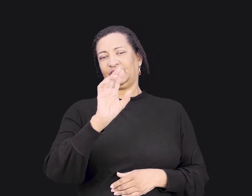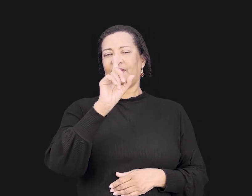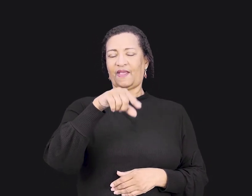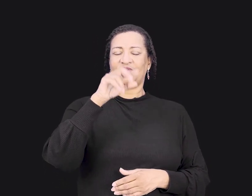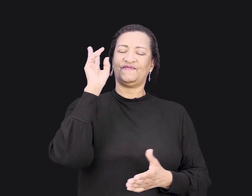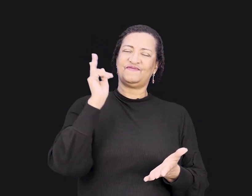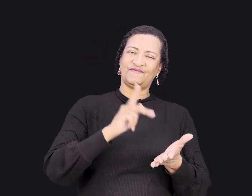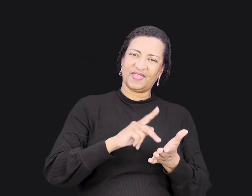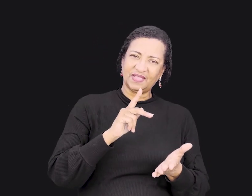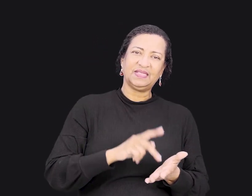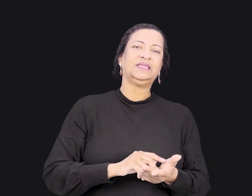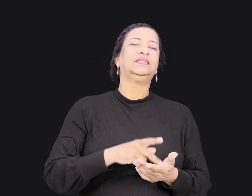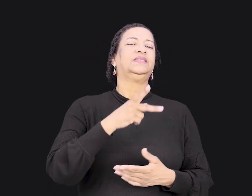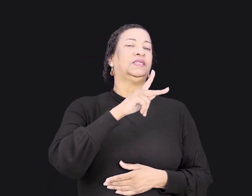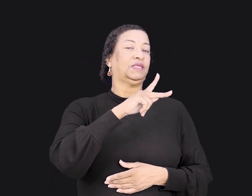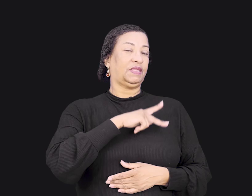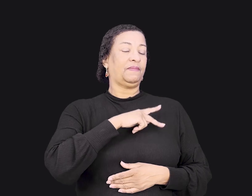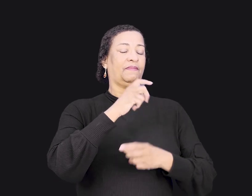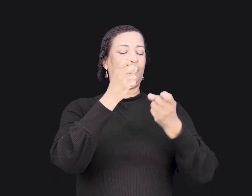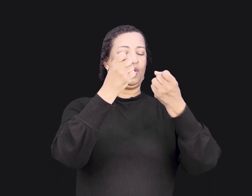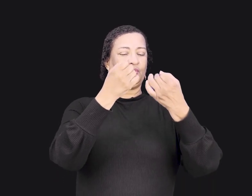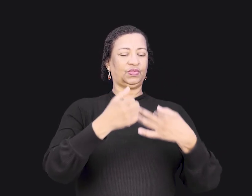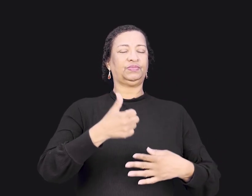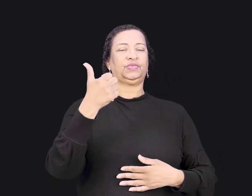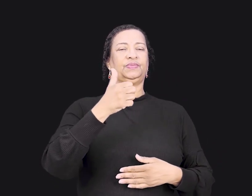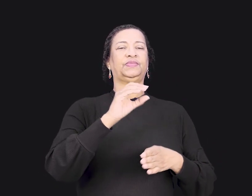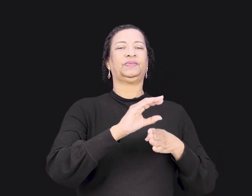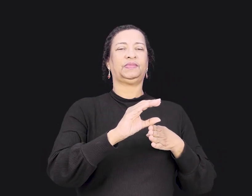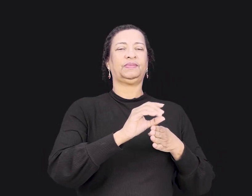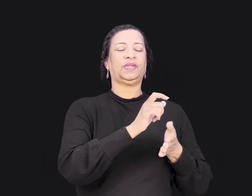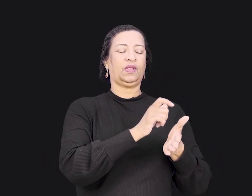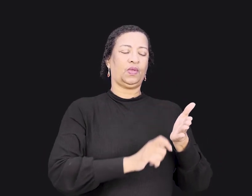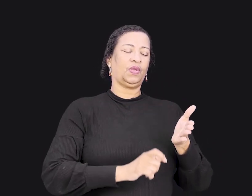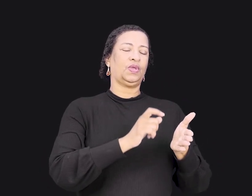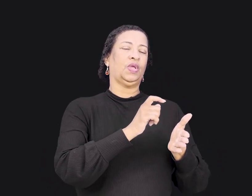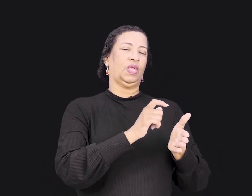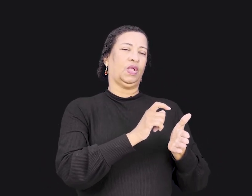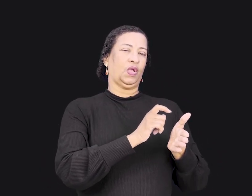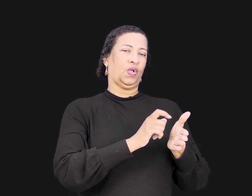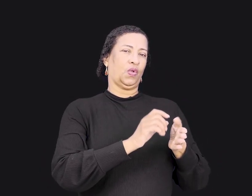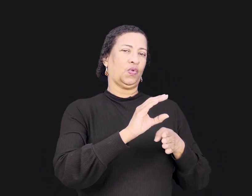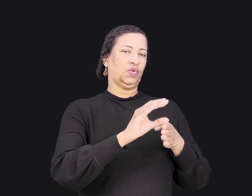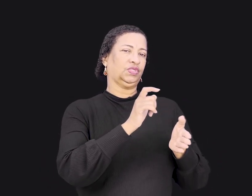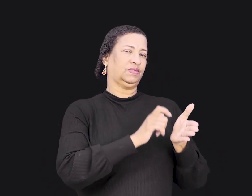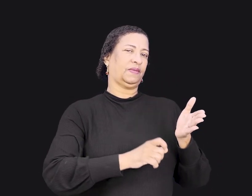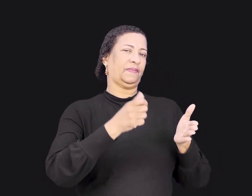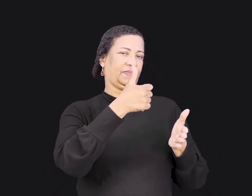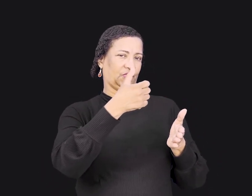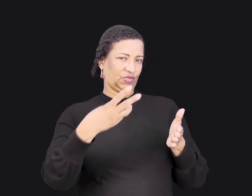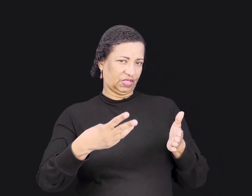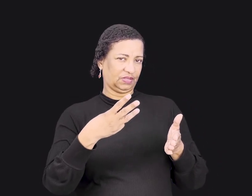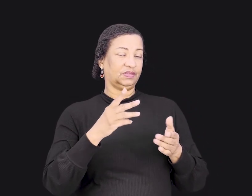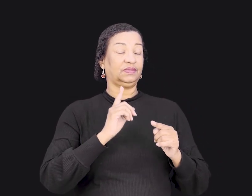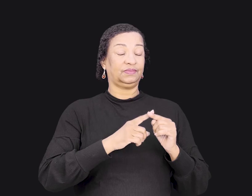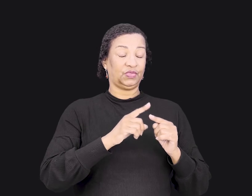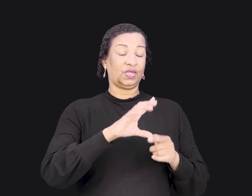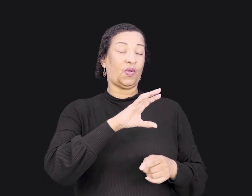verdadeiro, o amor descrito por Paulo na primeira carta aos Coríntios, capítulo 13, porque esse tipo de amor só pode vir de